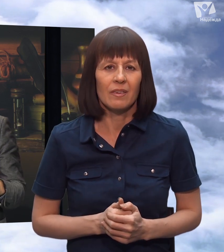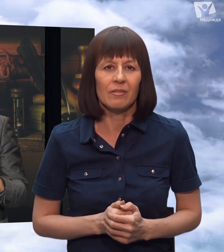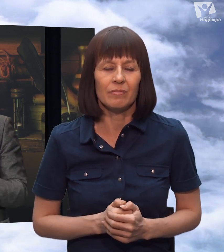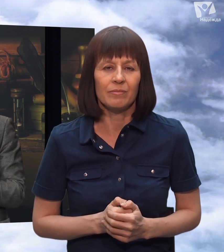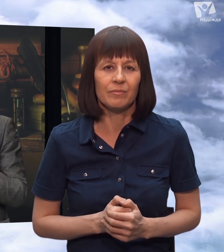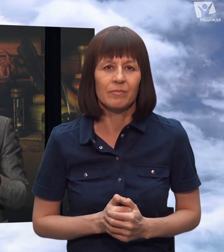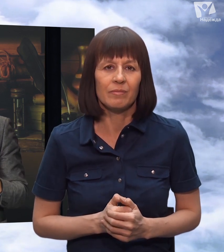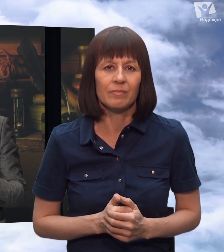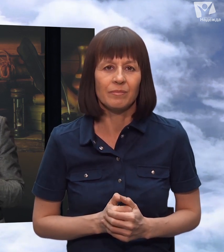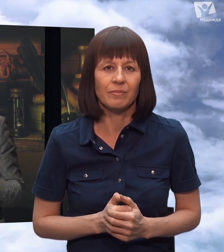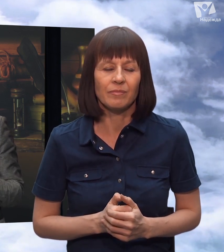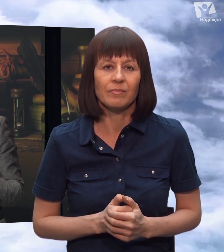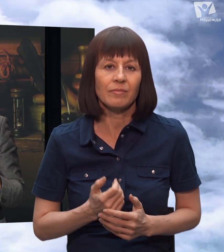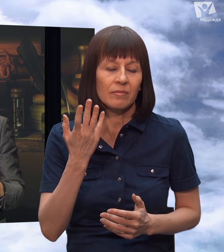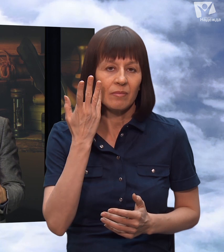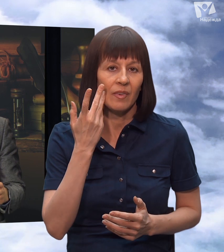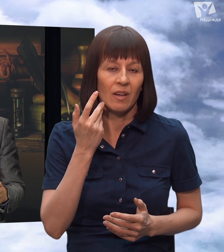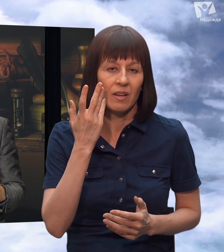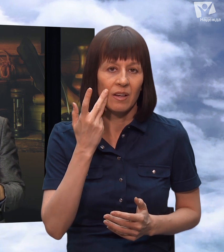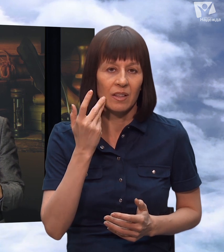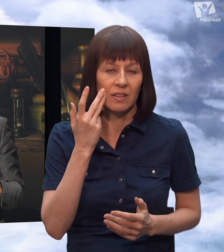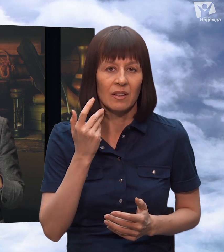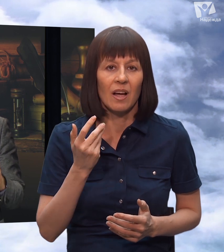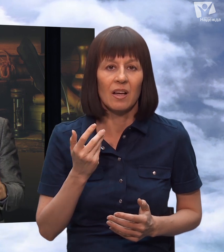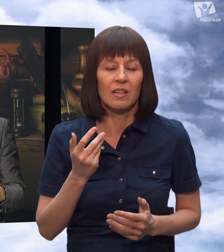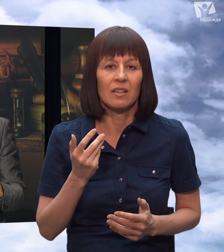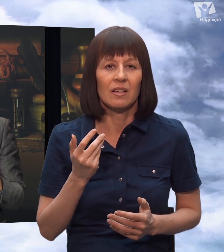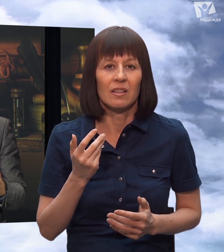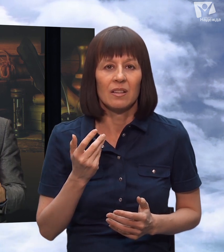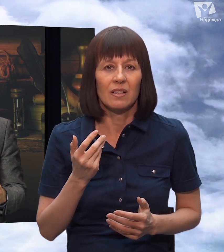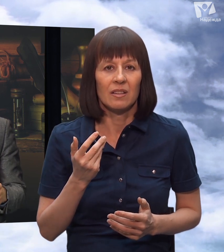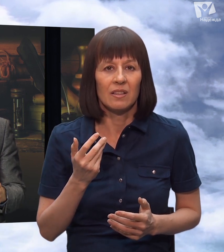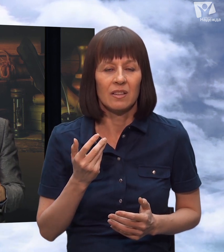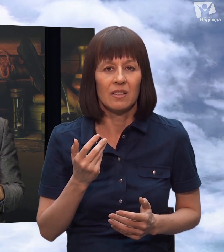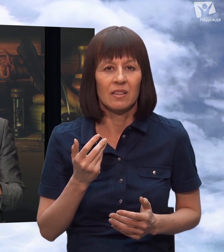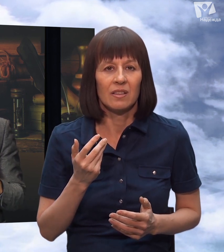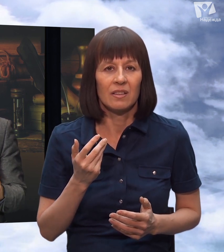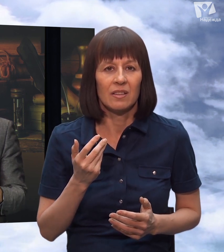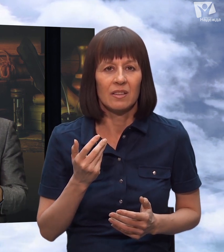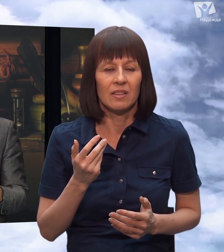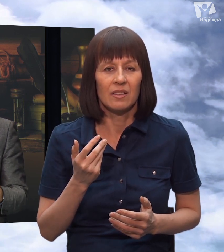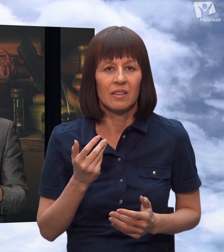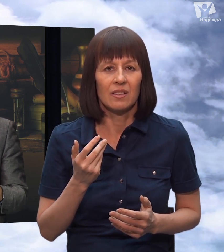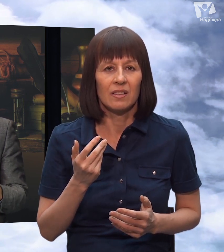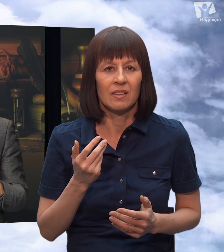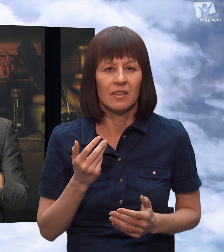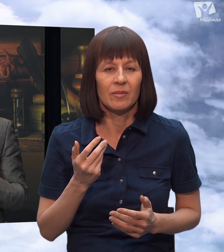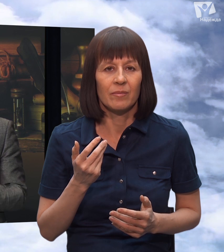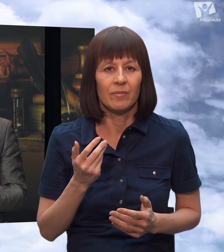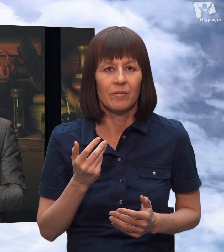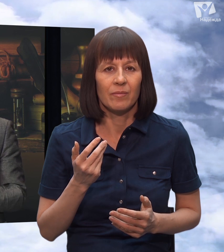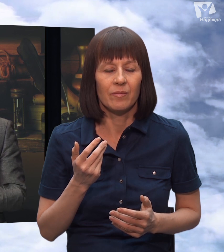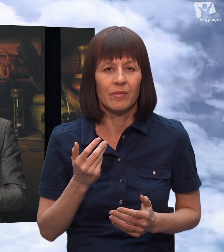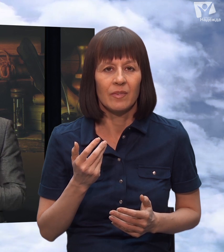внешнее следование букве правилам инструкциям постановлением не